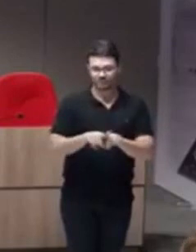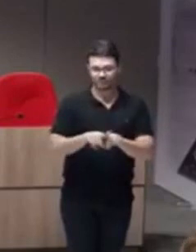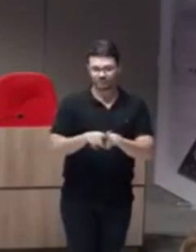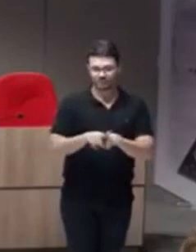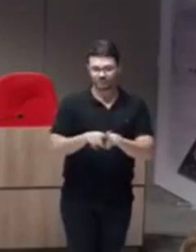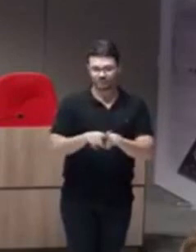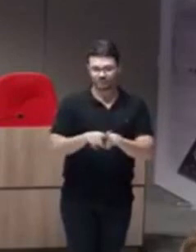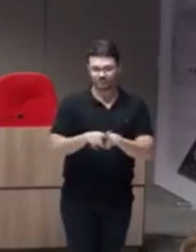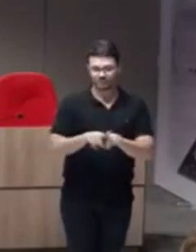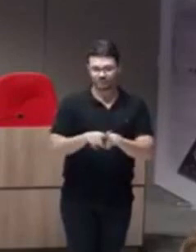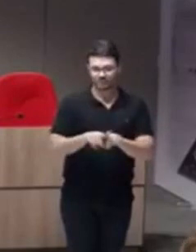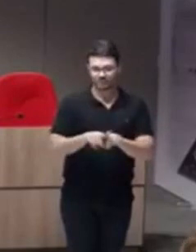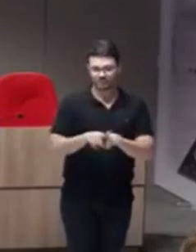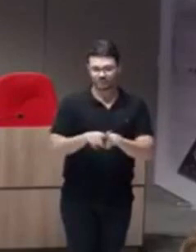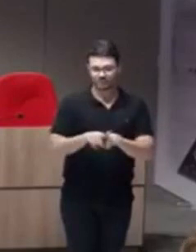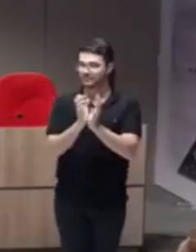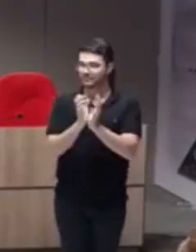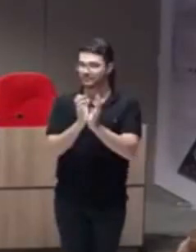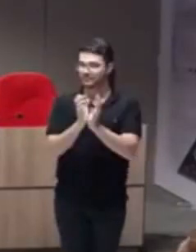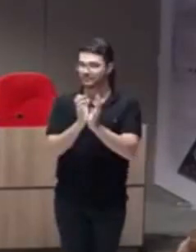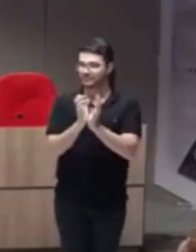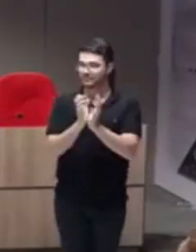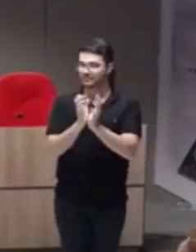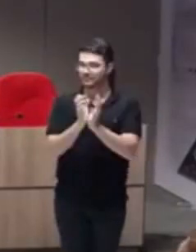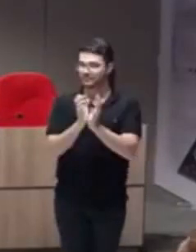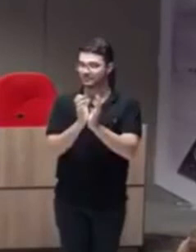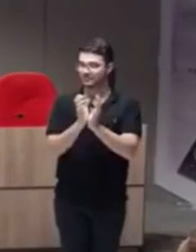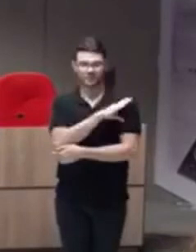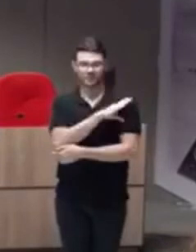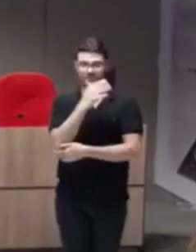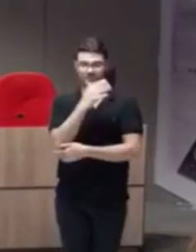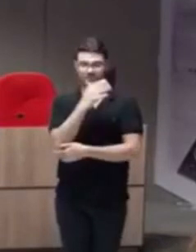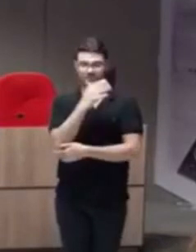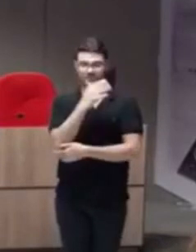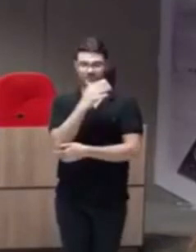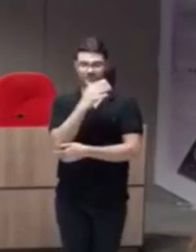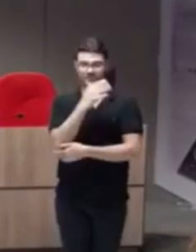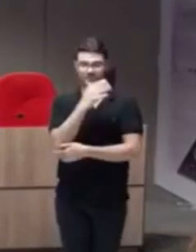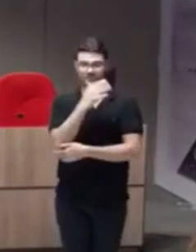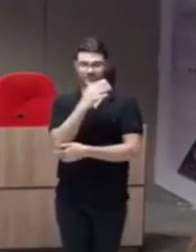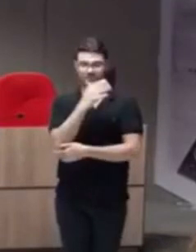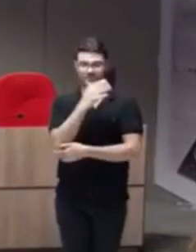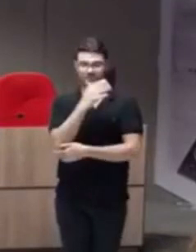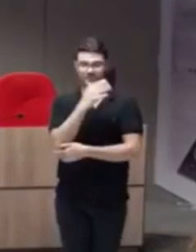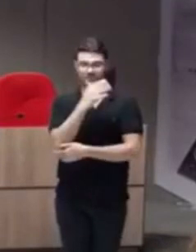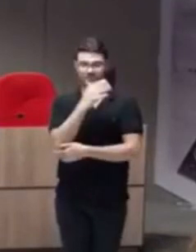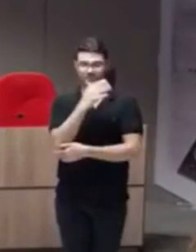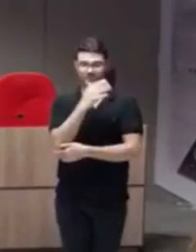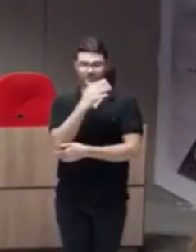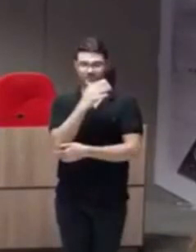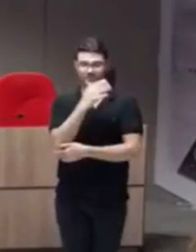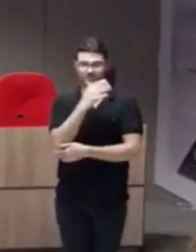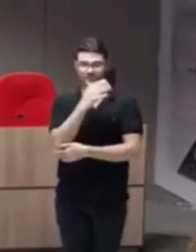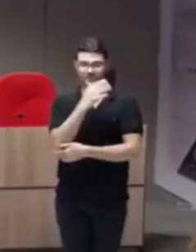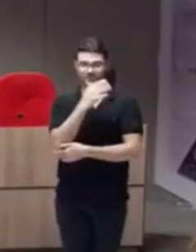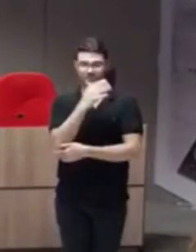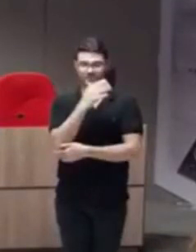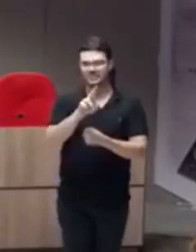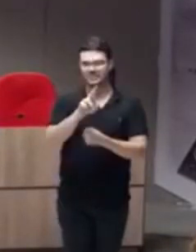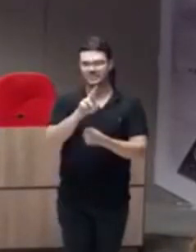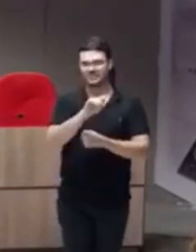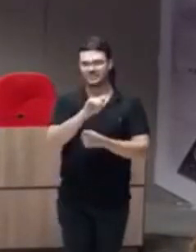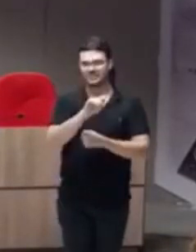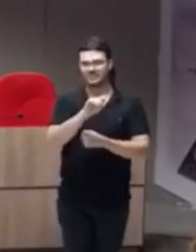equipe técnica do Conselho Federal, que também teve grande participação, né, muito trabalho, muito empenho, o Rafael